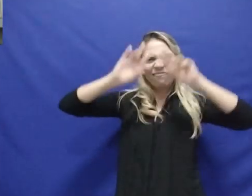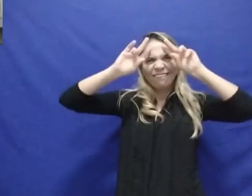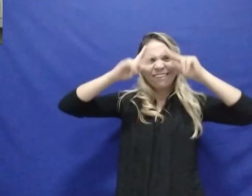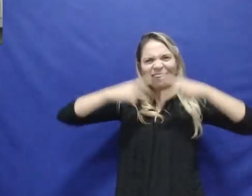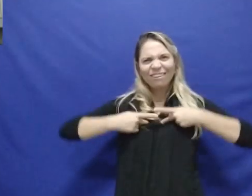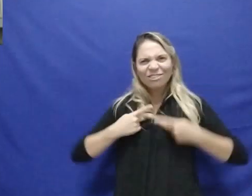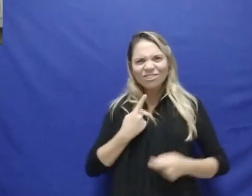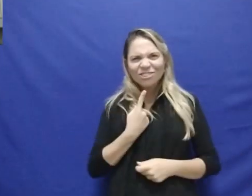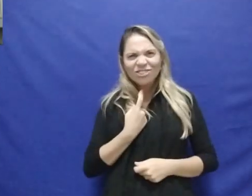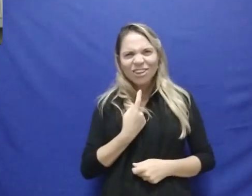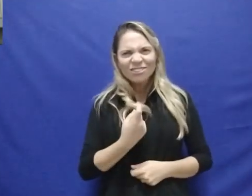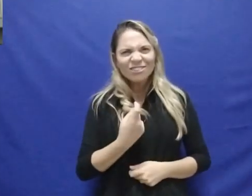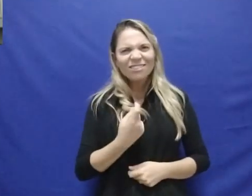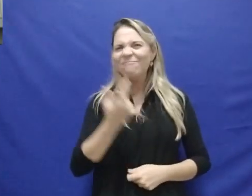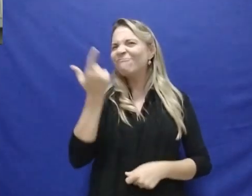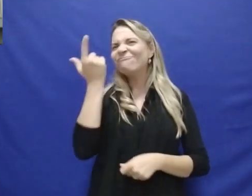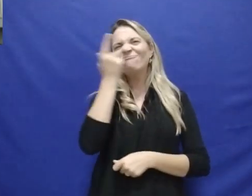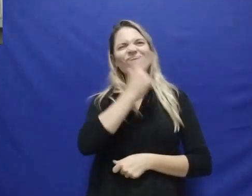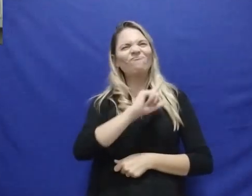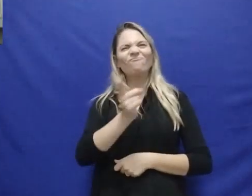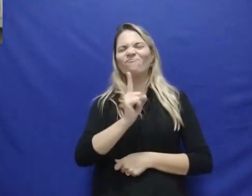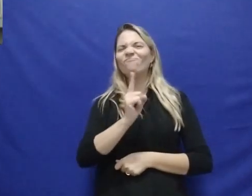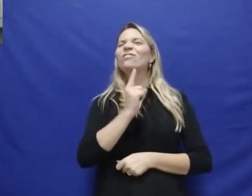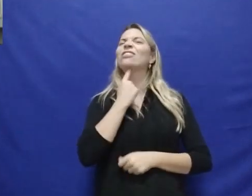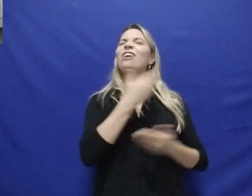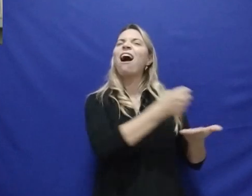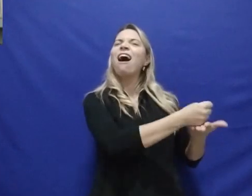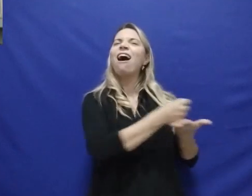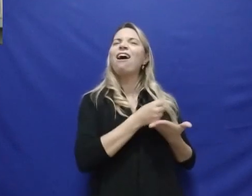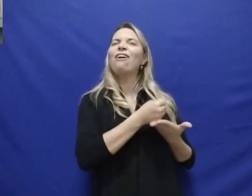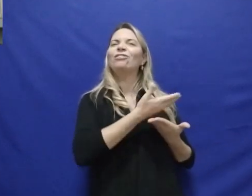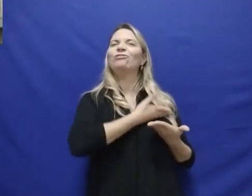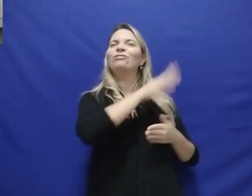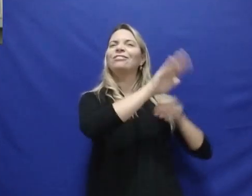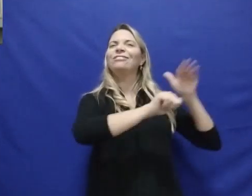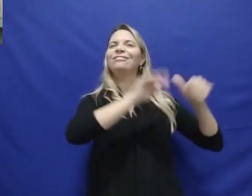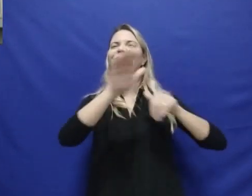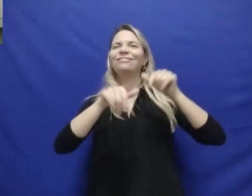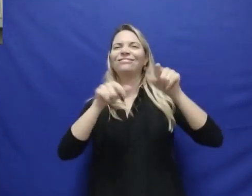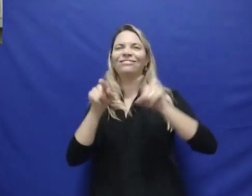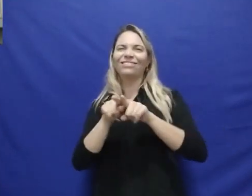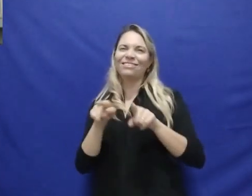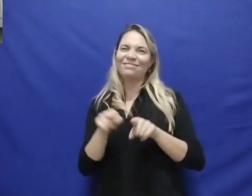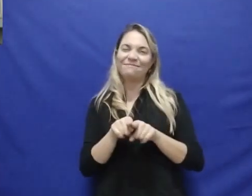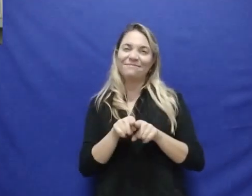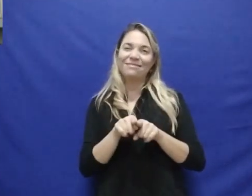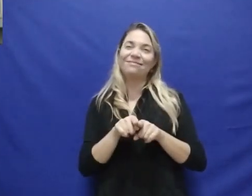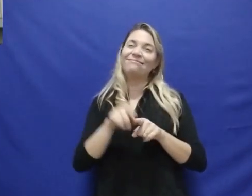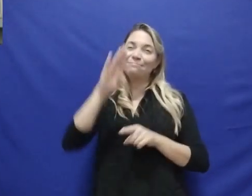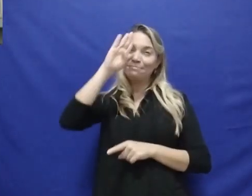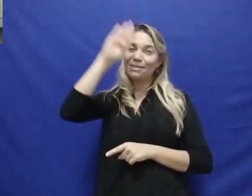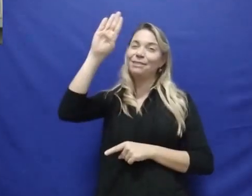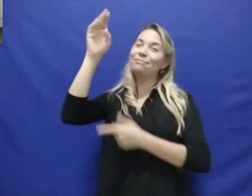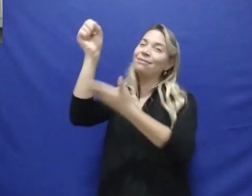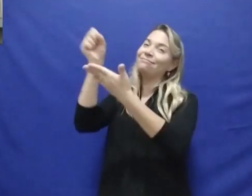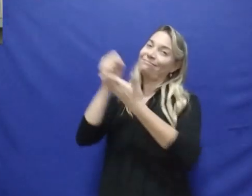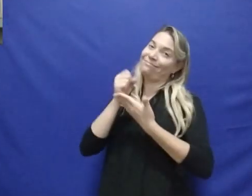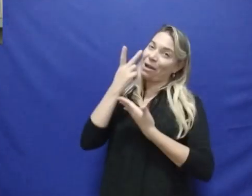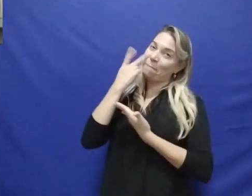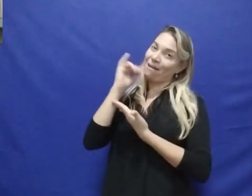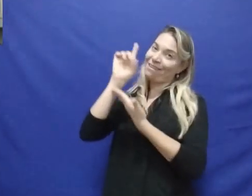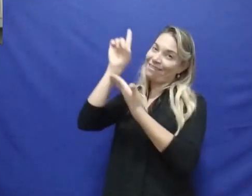com veemência, eu tenho me esforçado, mas não tenho conseguido ir a lugar algum. Ele disse: meu filho, eu sou seu